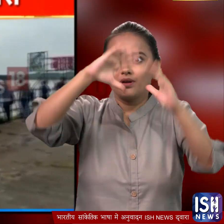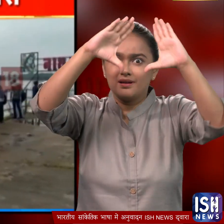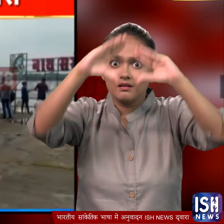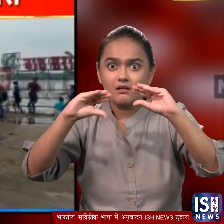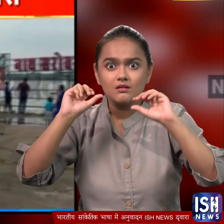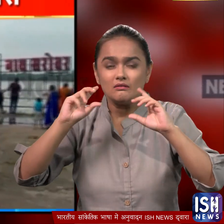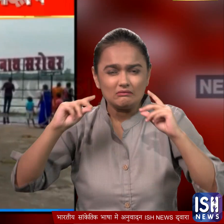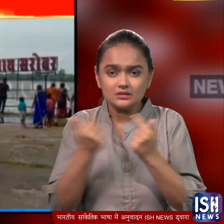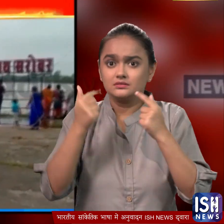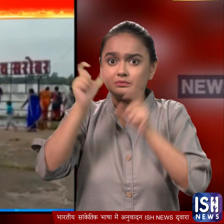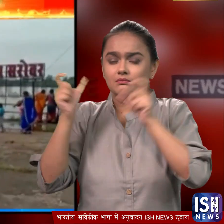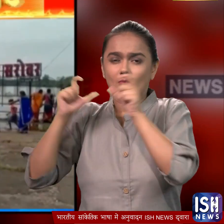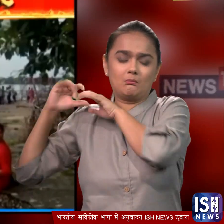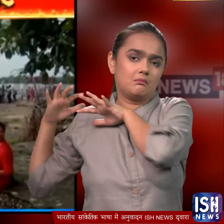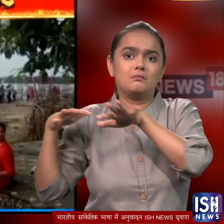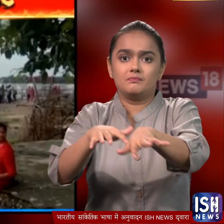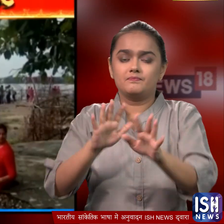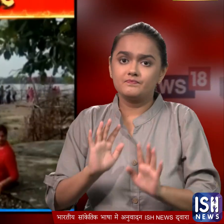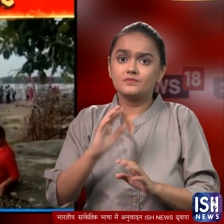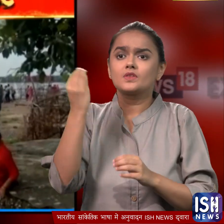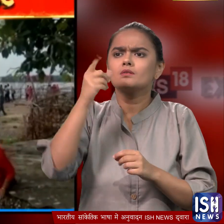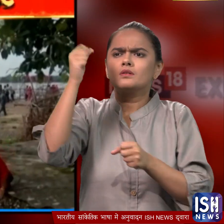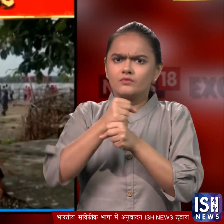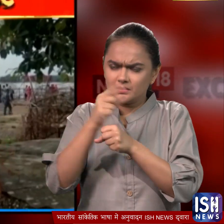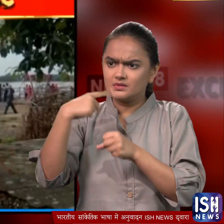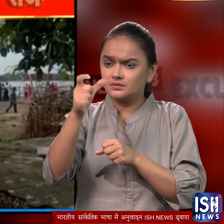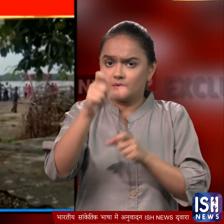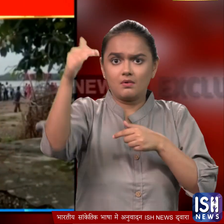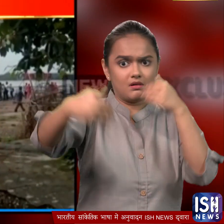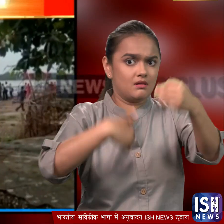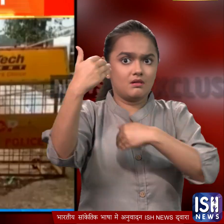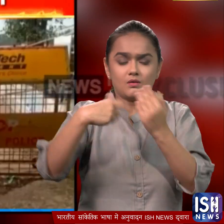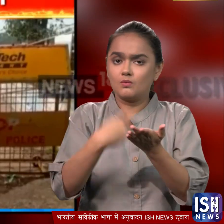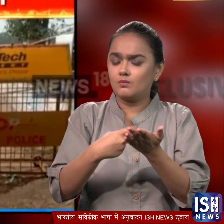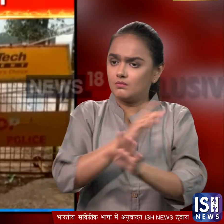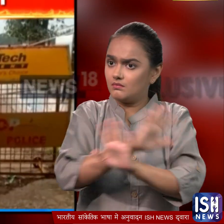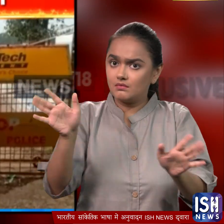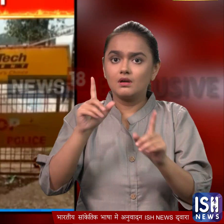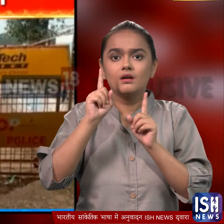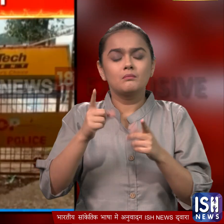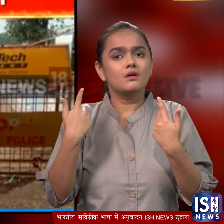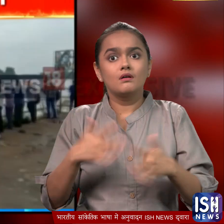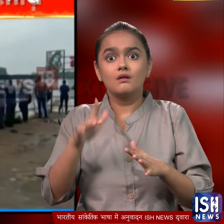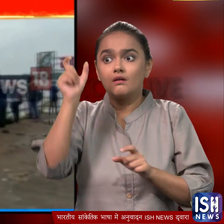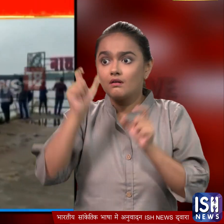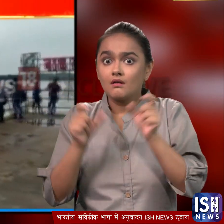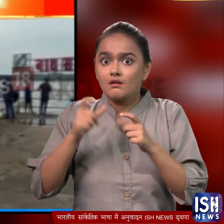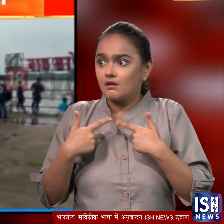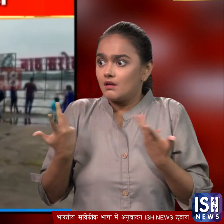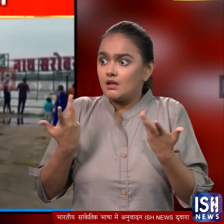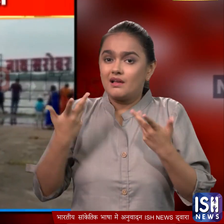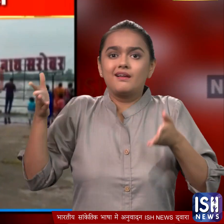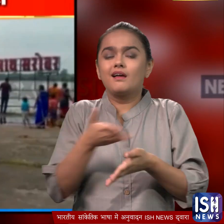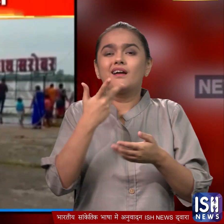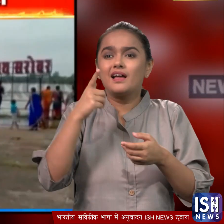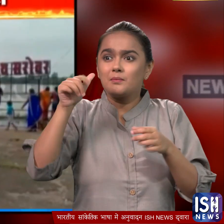तो पानी कम होते ही लोगों की भीड़ जुट गई। हालांकि वहां प्रशासन की तरफ से आने पर रोक लगाई गई थी, जिसका एक बोर्ड भी वहां लगा दिखा, लेकिन लोग खतरे